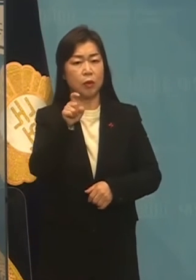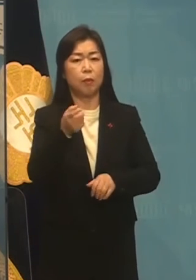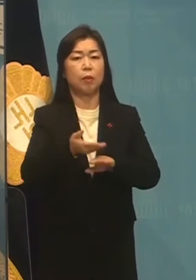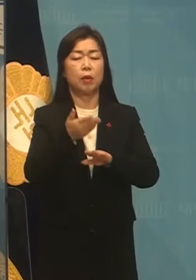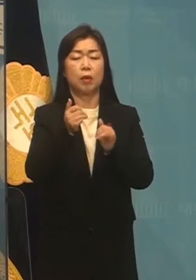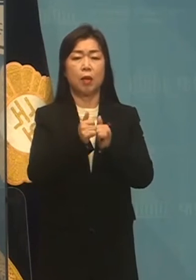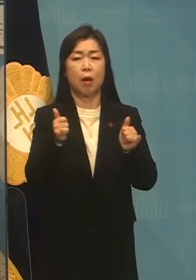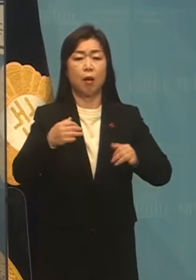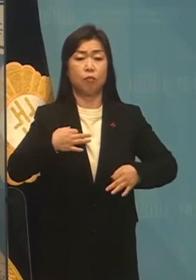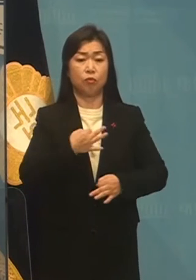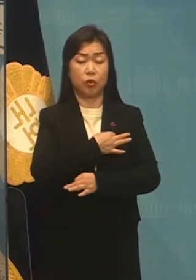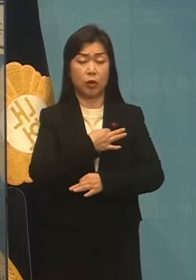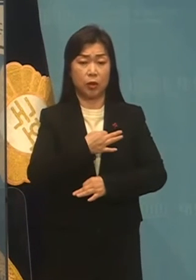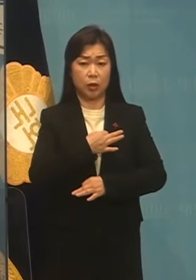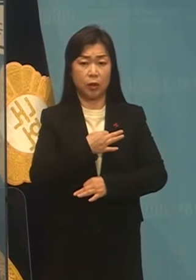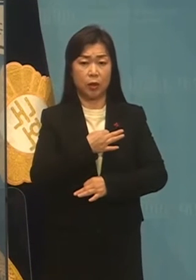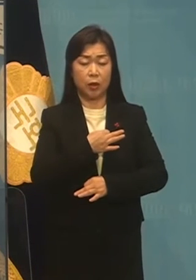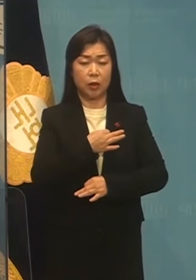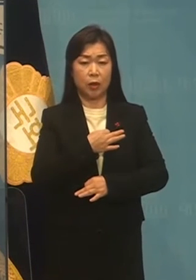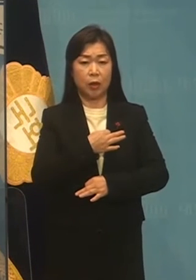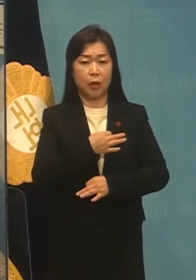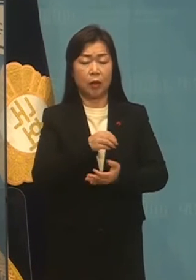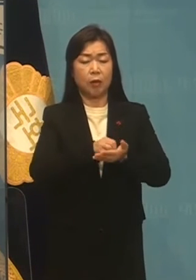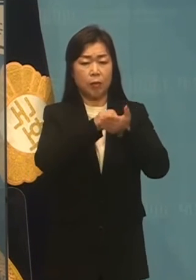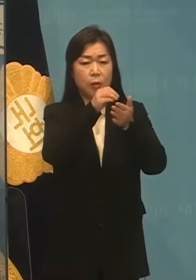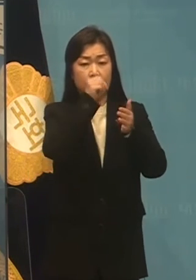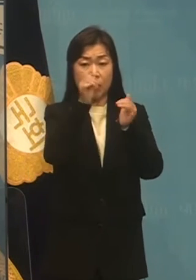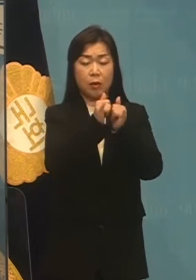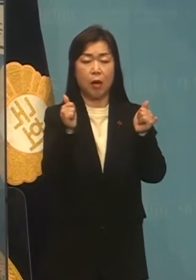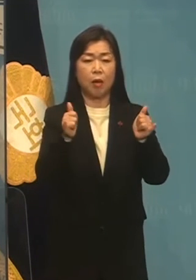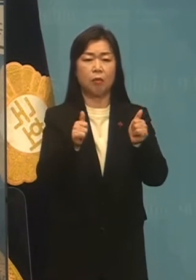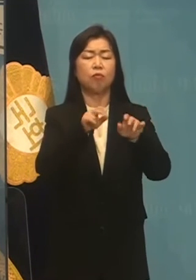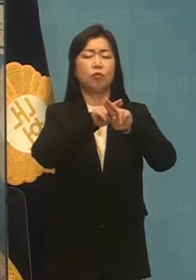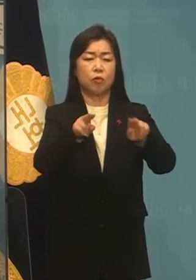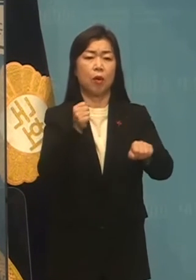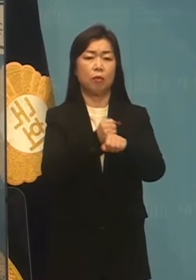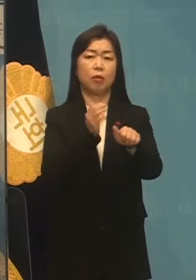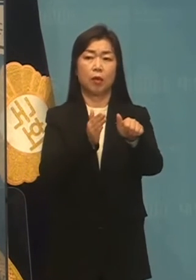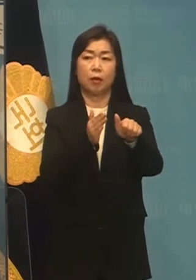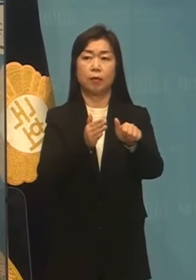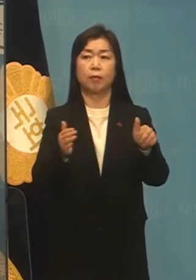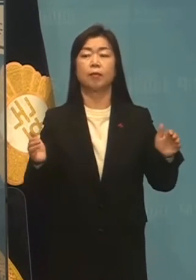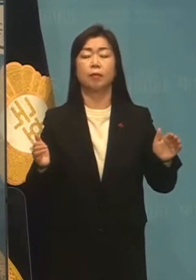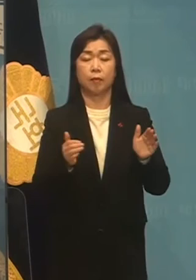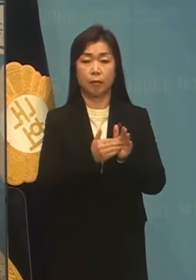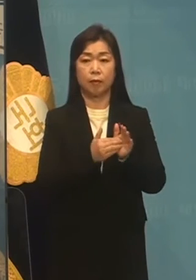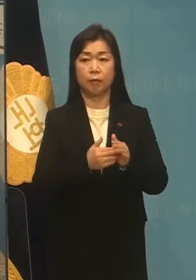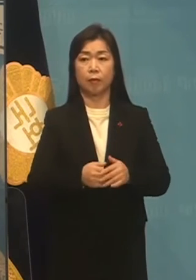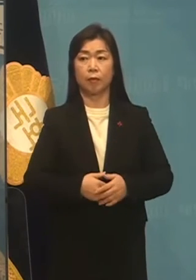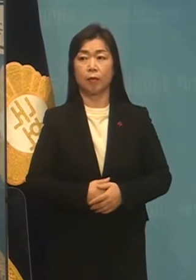입시 부정자들의 졸업을 취소할 것을 촉구합니다. 감사합니다.